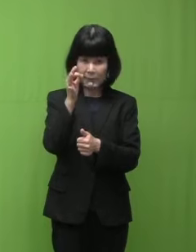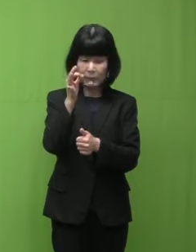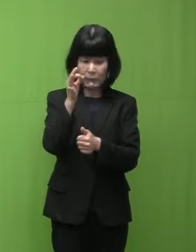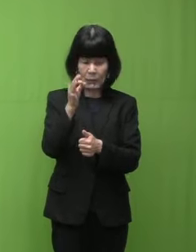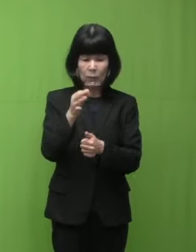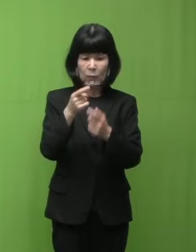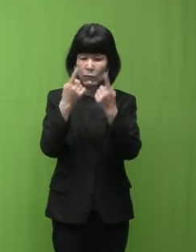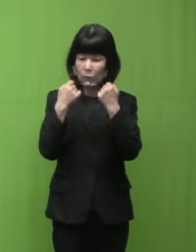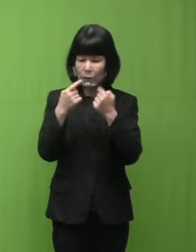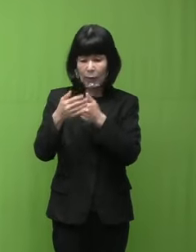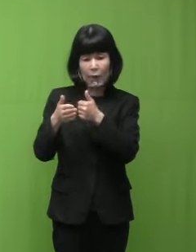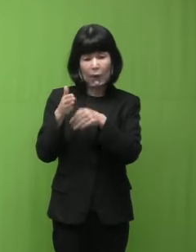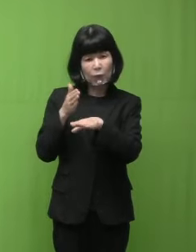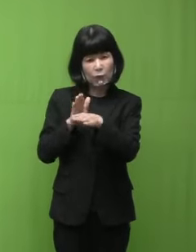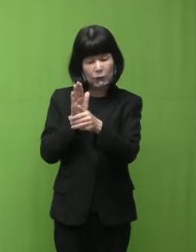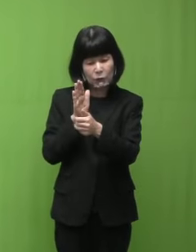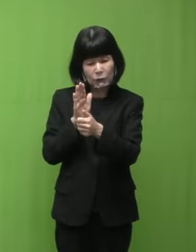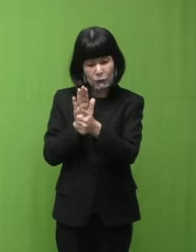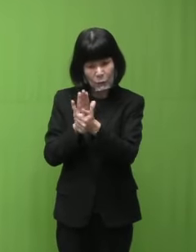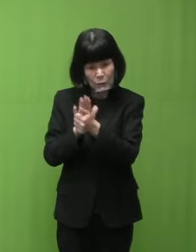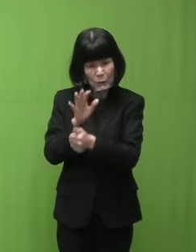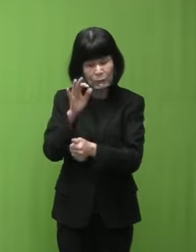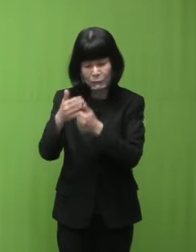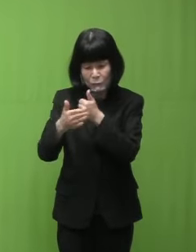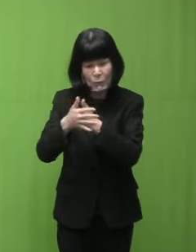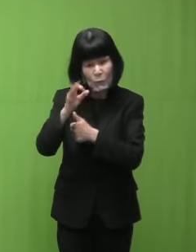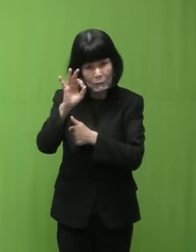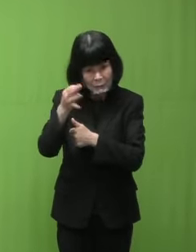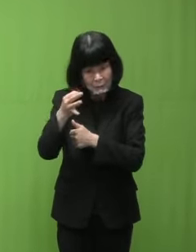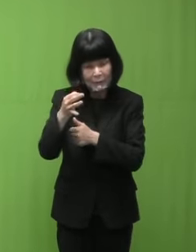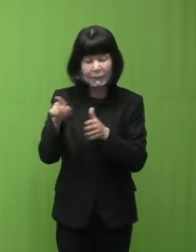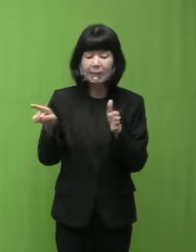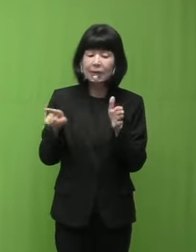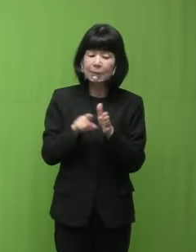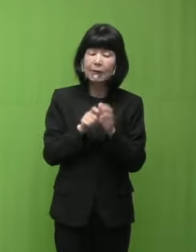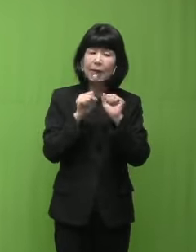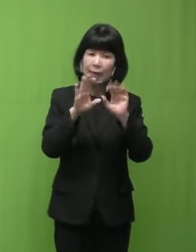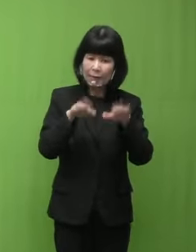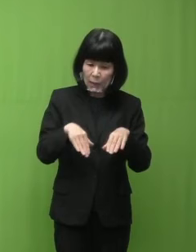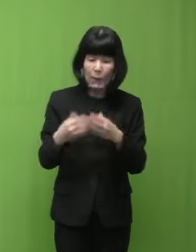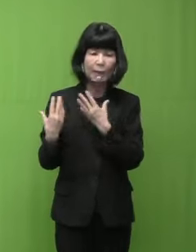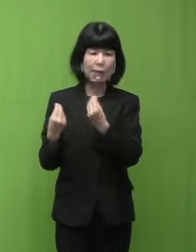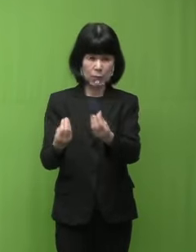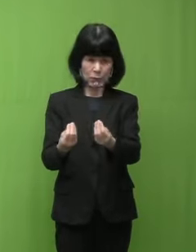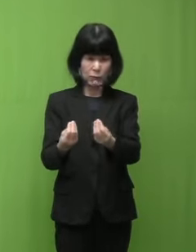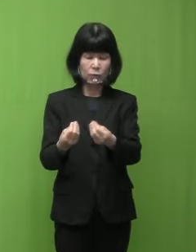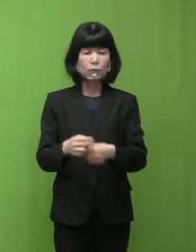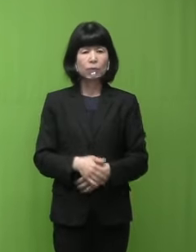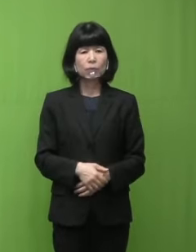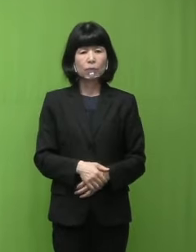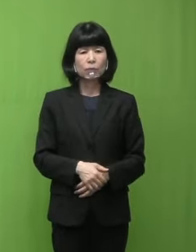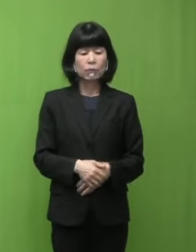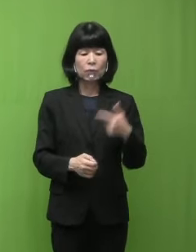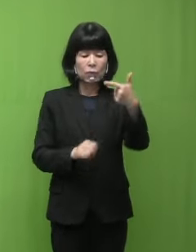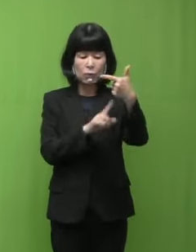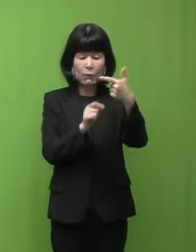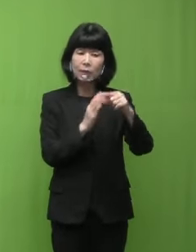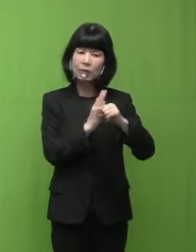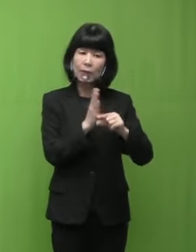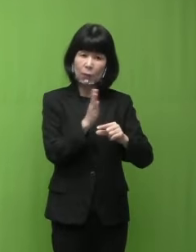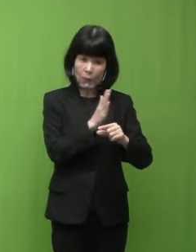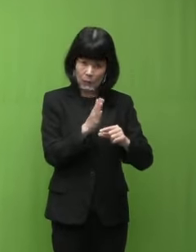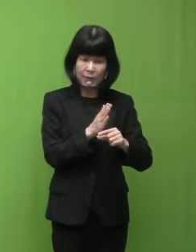それぞれ協力金甲これまでやってきたものを継続しあるいはこの録画中旬に